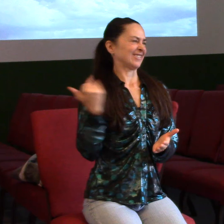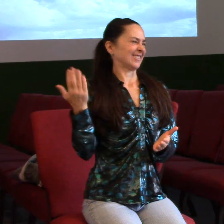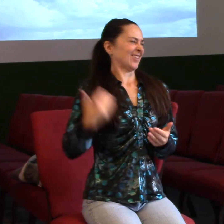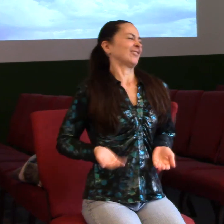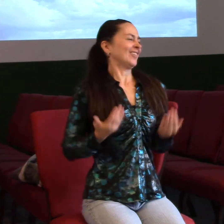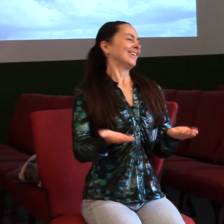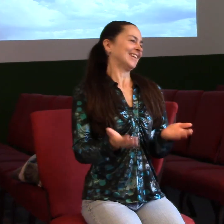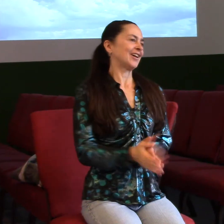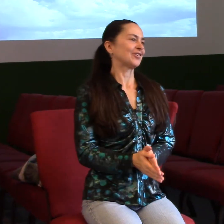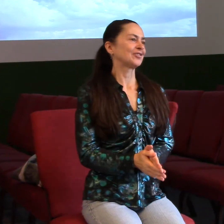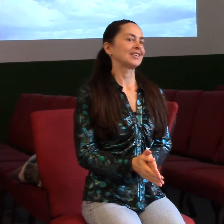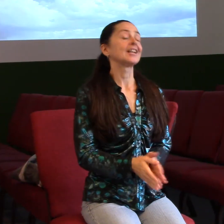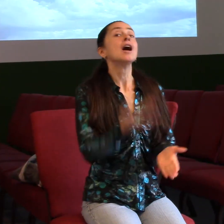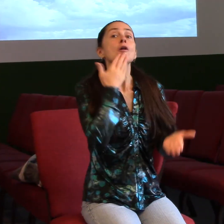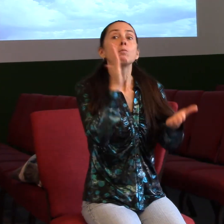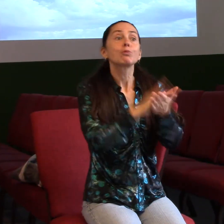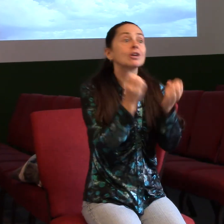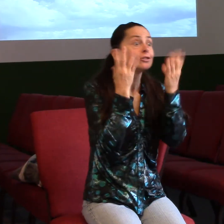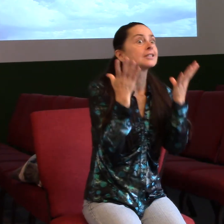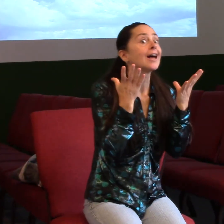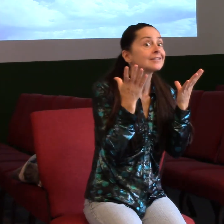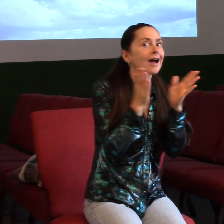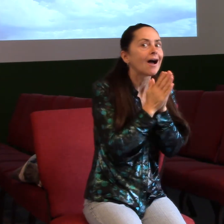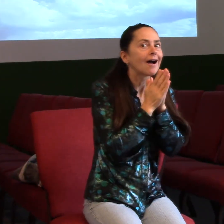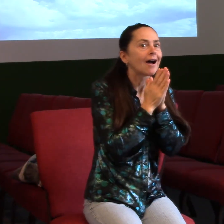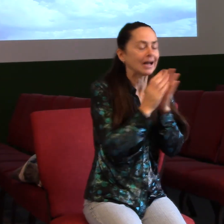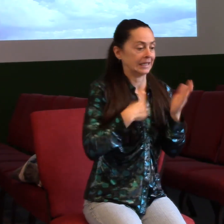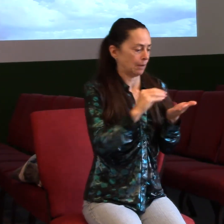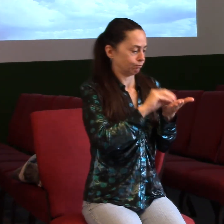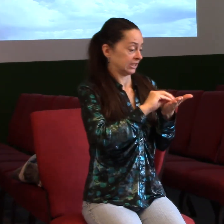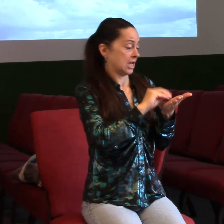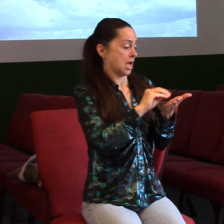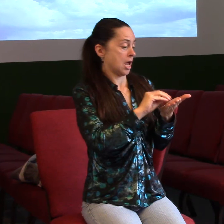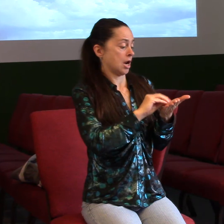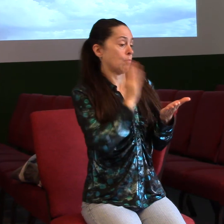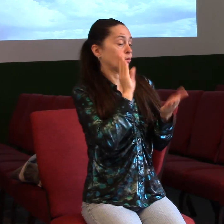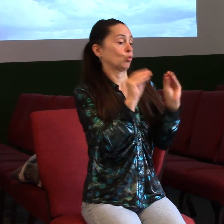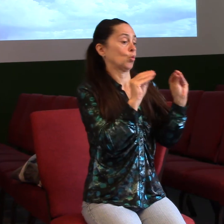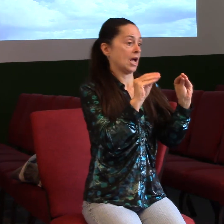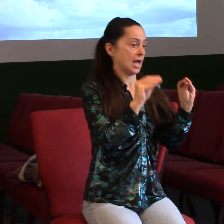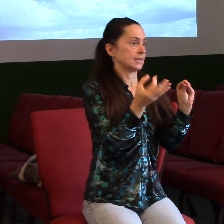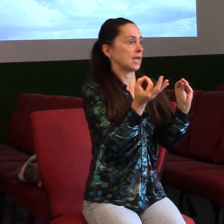To zázrak, já jsem si psal poznámky ke kázání a najednou se mi tam objevily nová slova